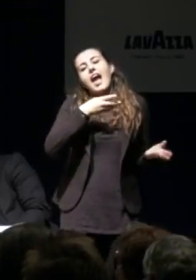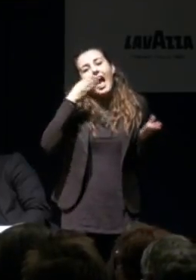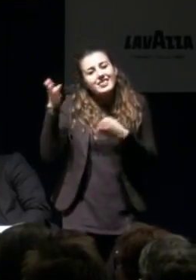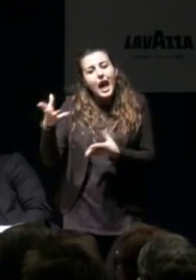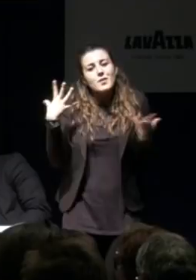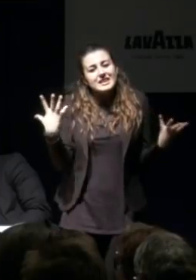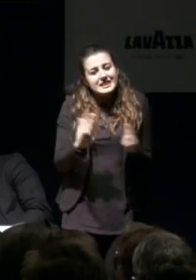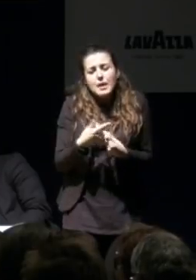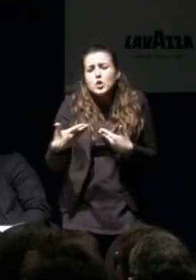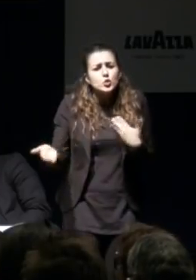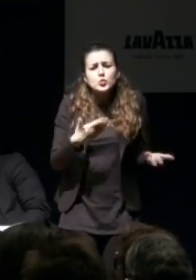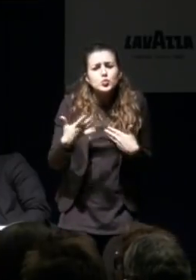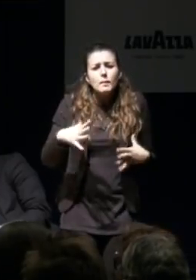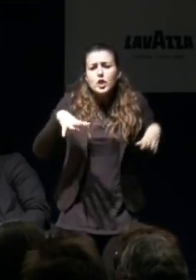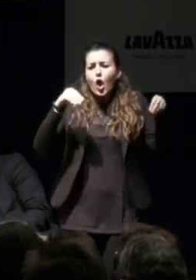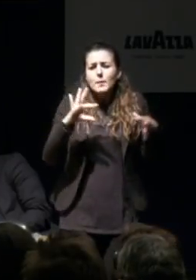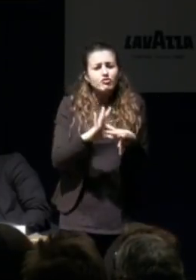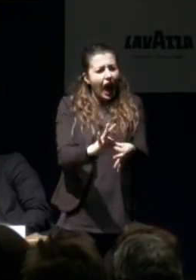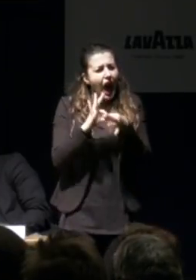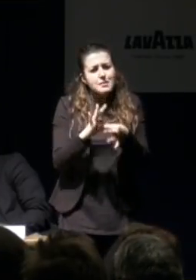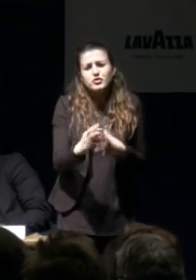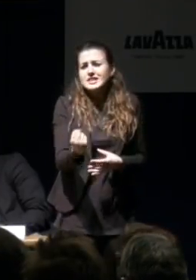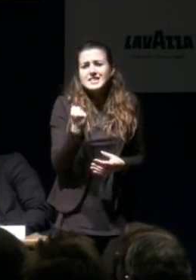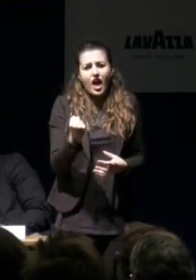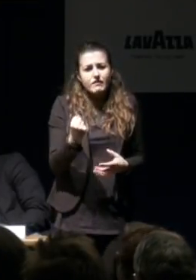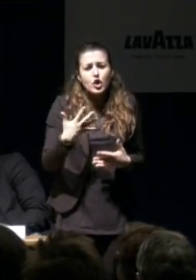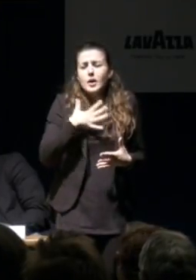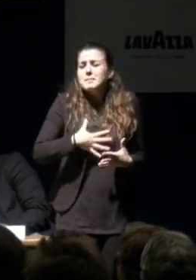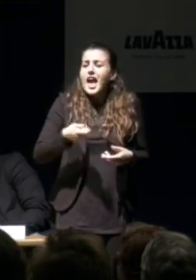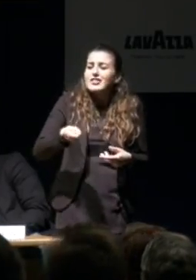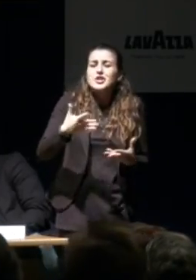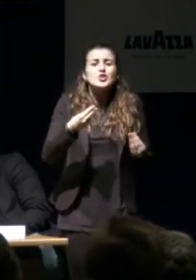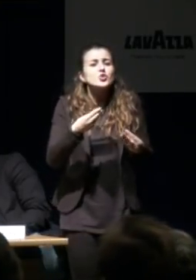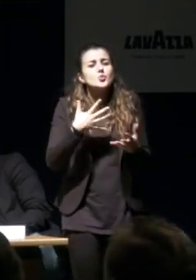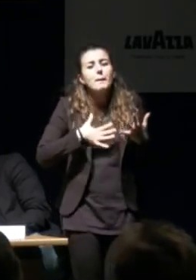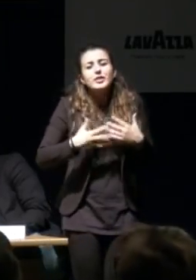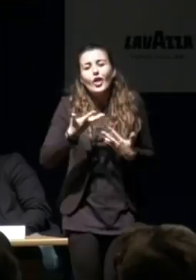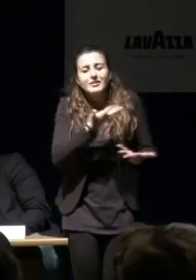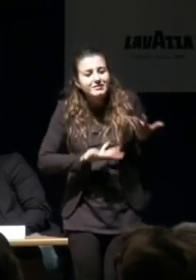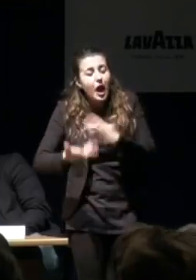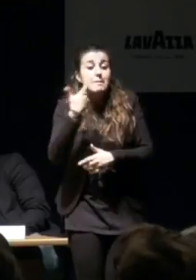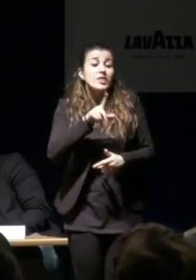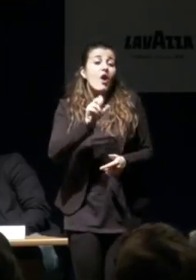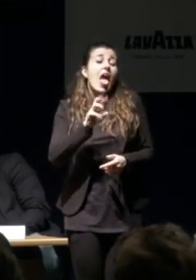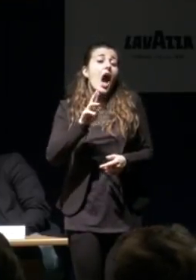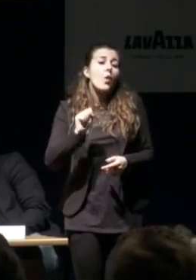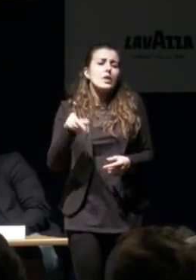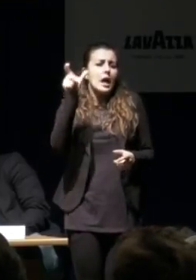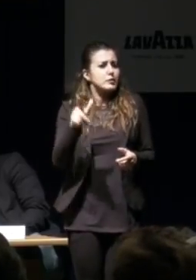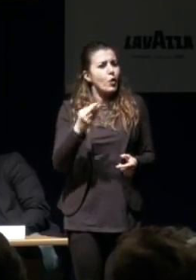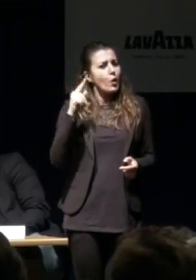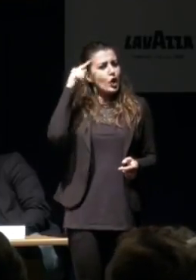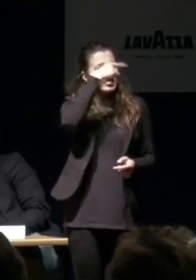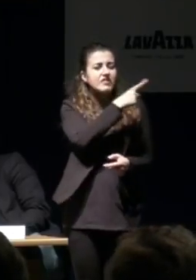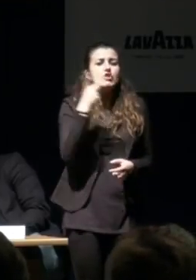immediatamente un enorme amicizia insomma si si piacquero laurea era un personaggio anche difficile ma restò